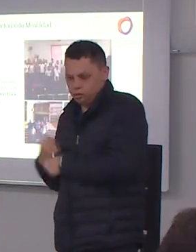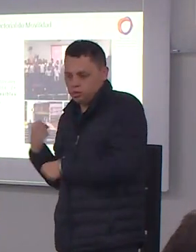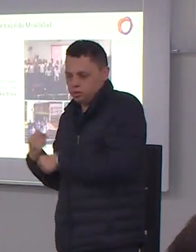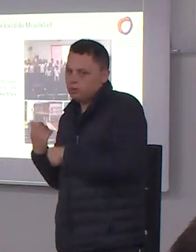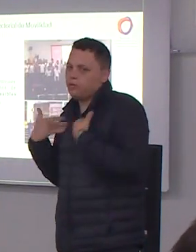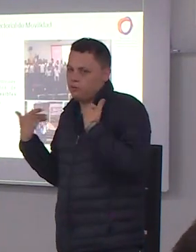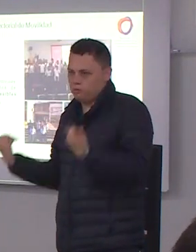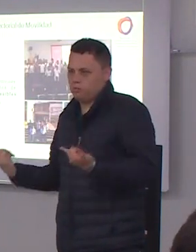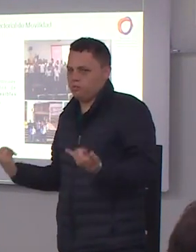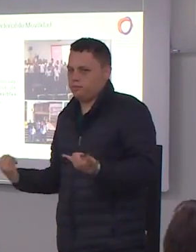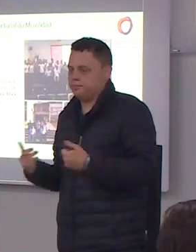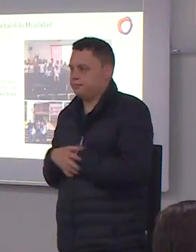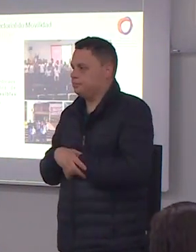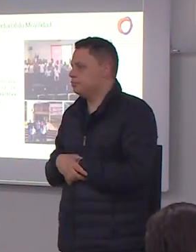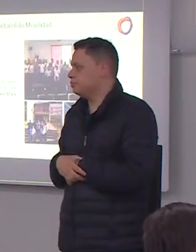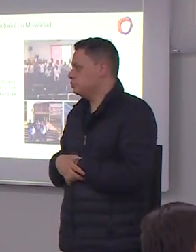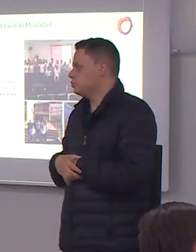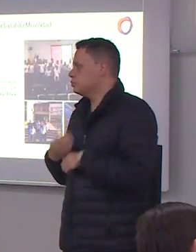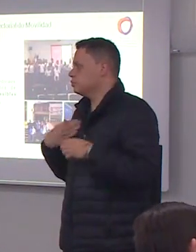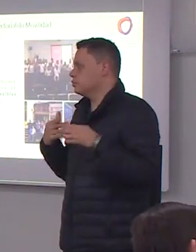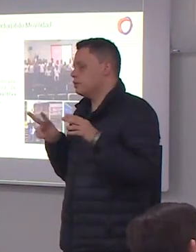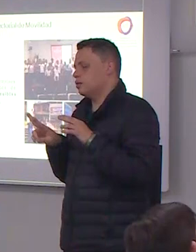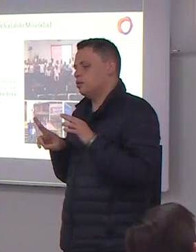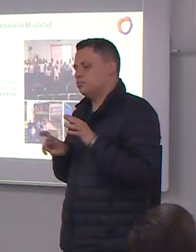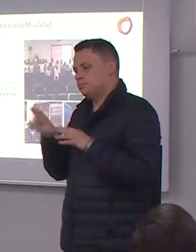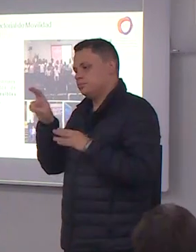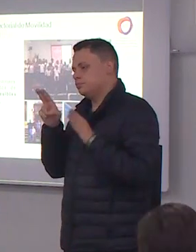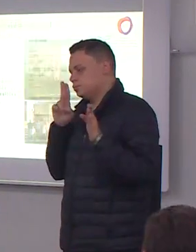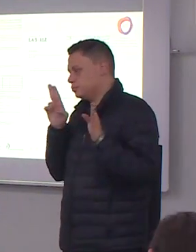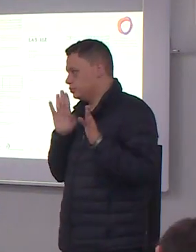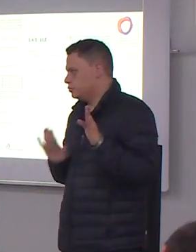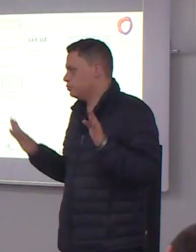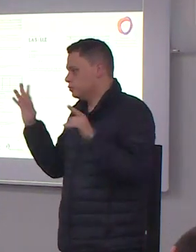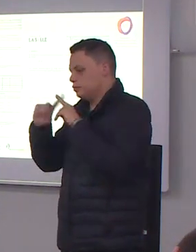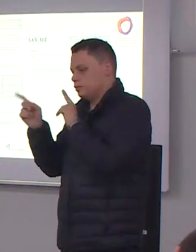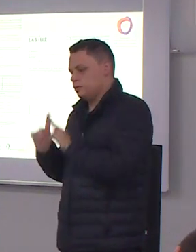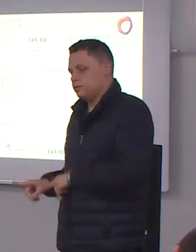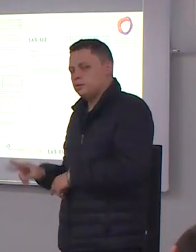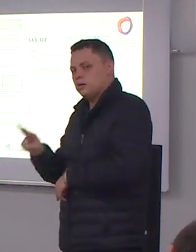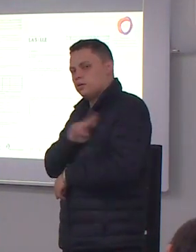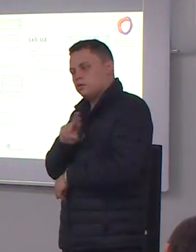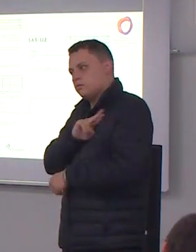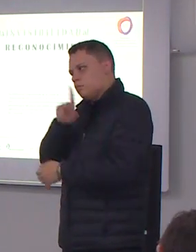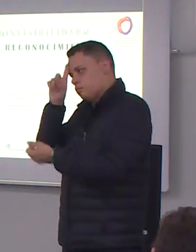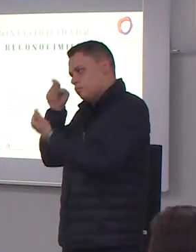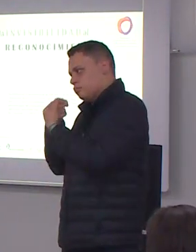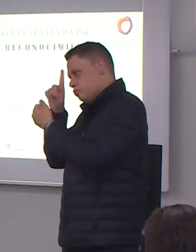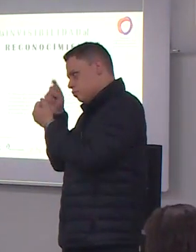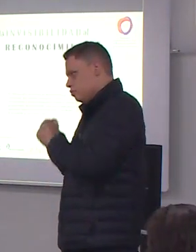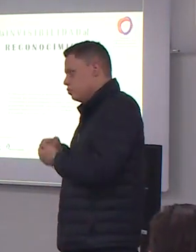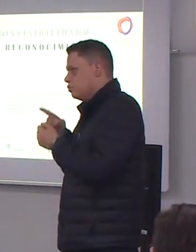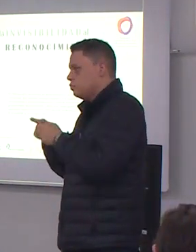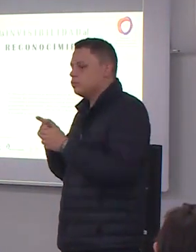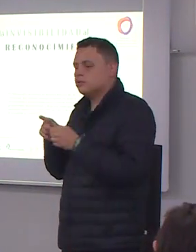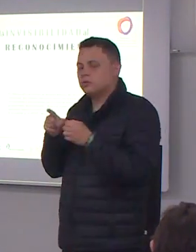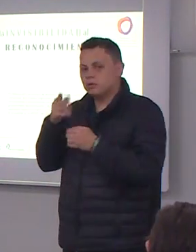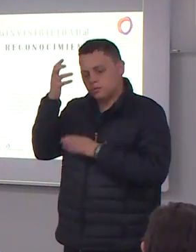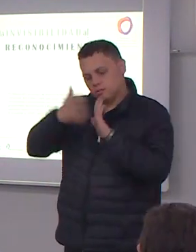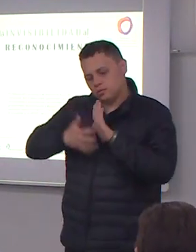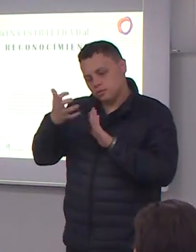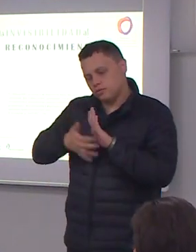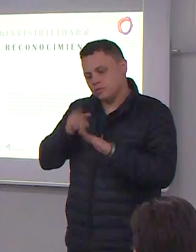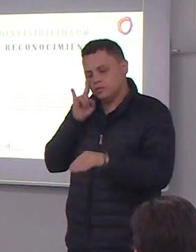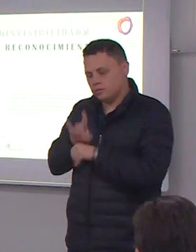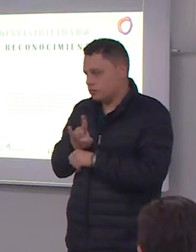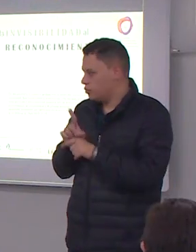hoy en día esto estamos haciendo a nivel nacional ejercicios con las diferentes alcaldías diagnósticos de observación y